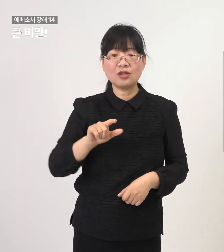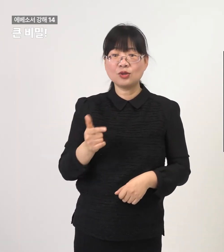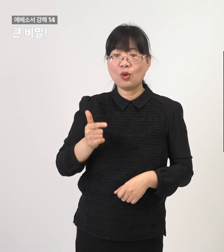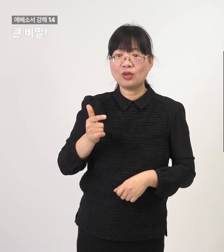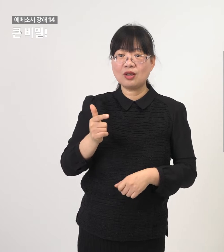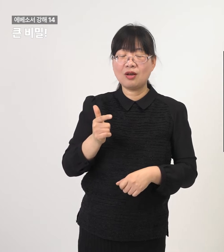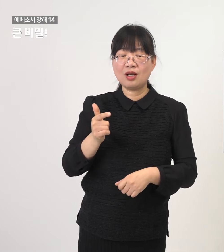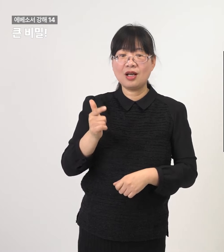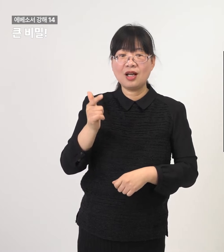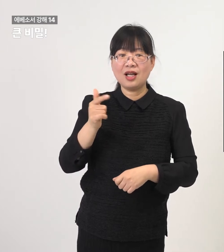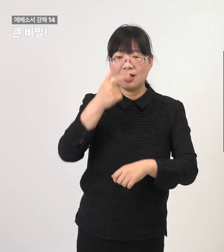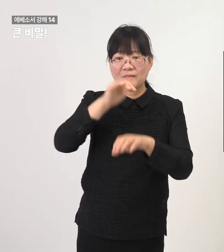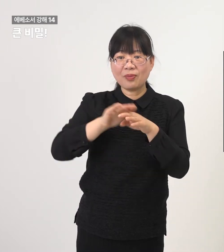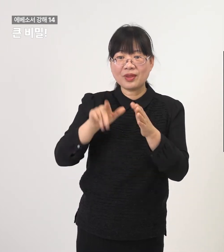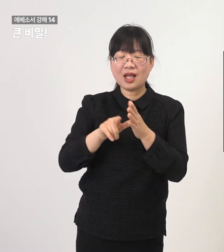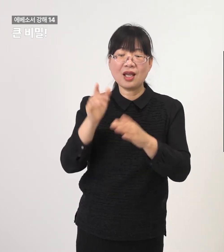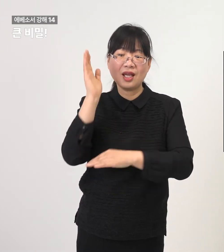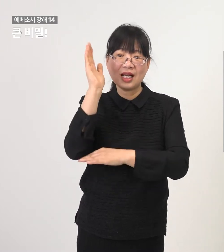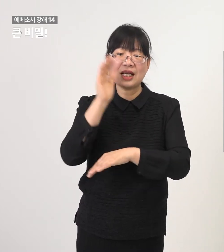때 말씀을 잘 들었는데